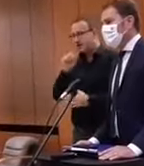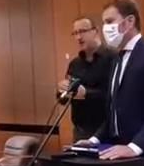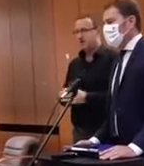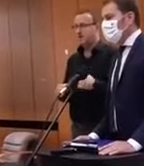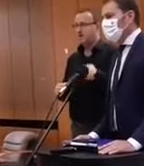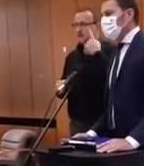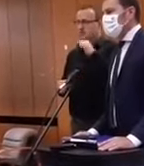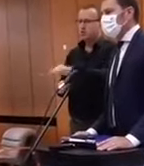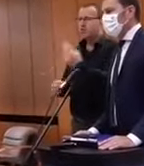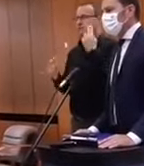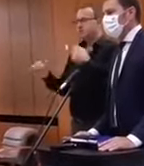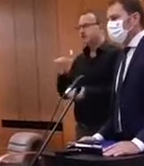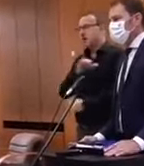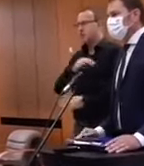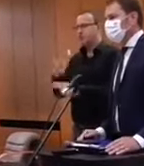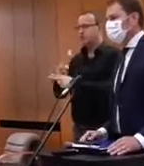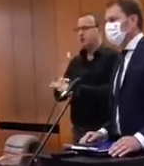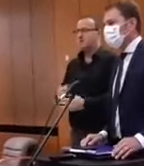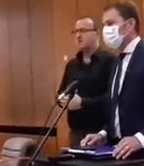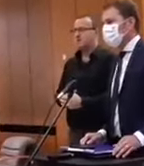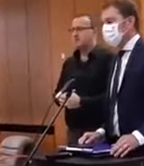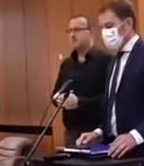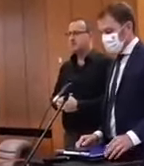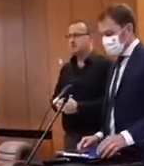že prioritný záujem štátu.